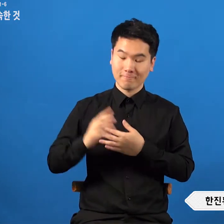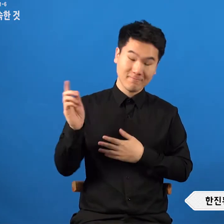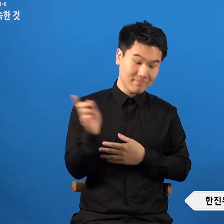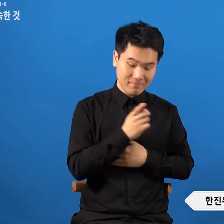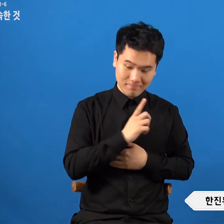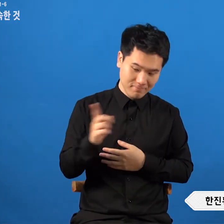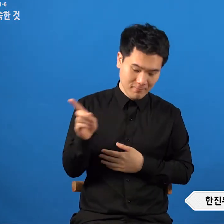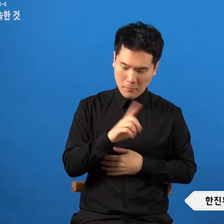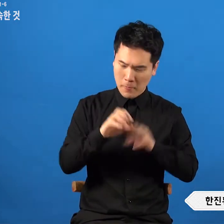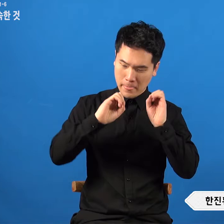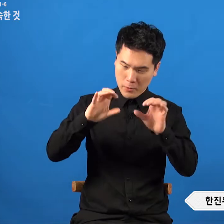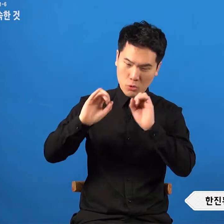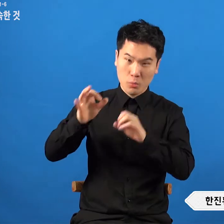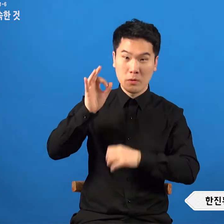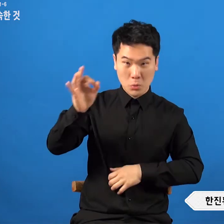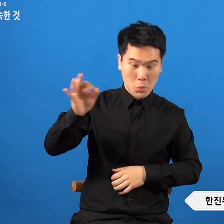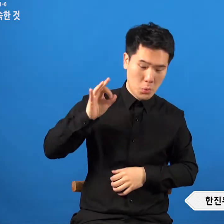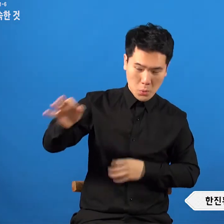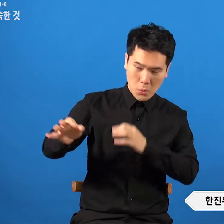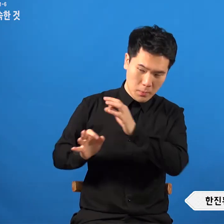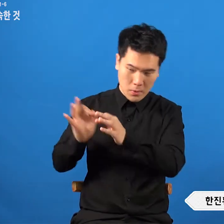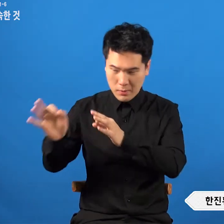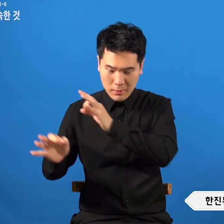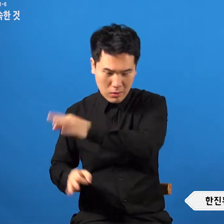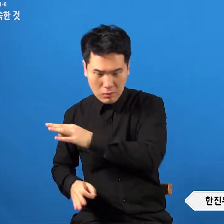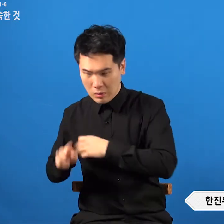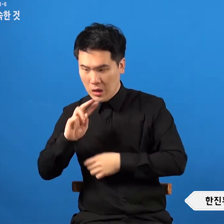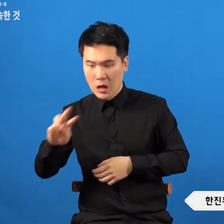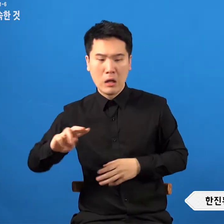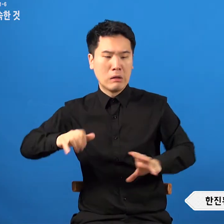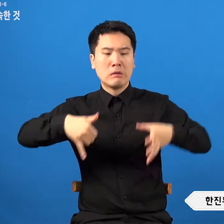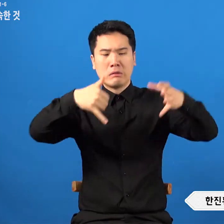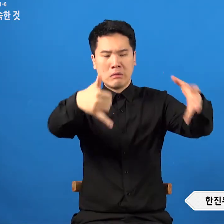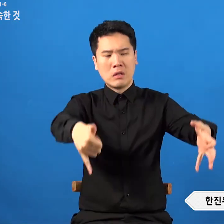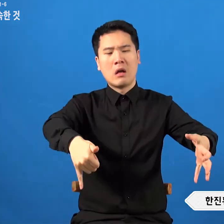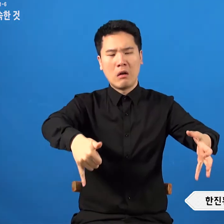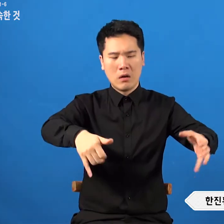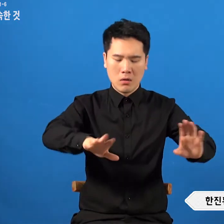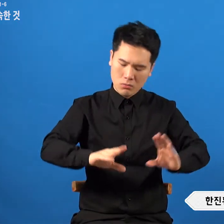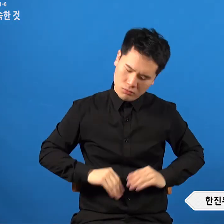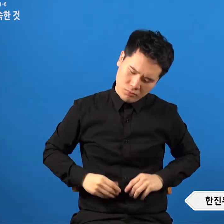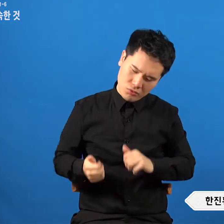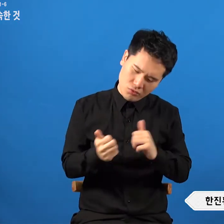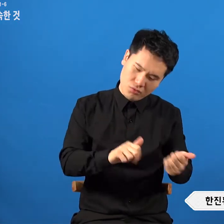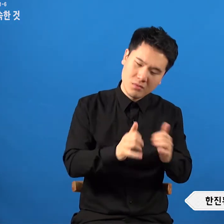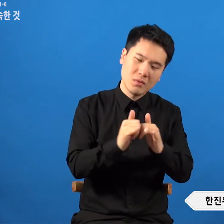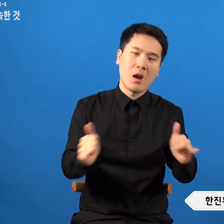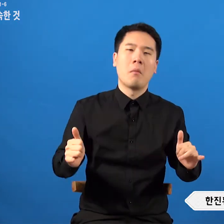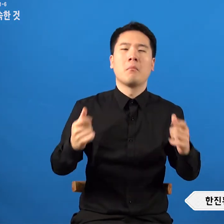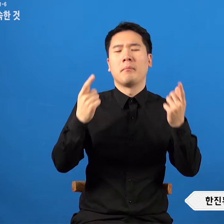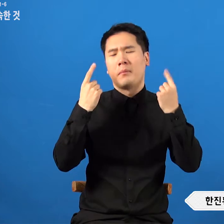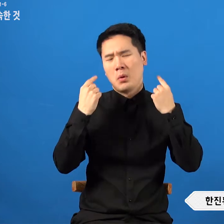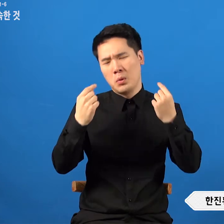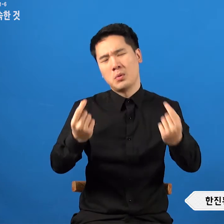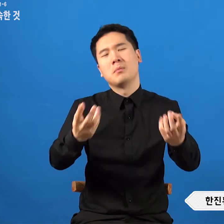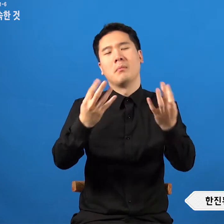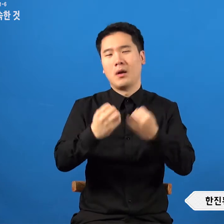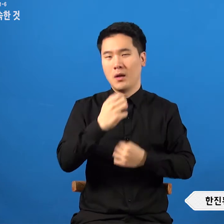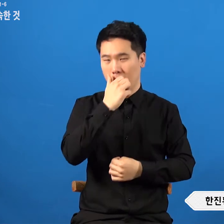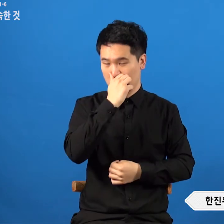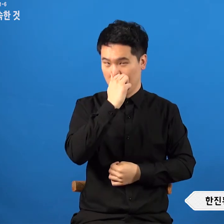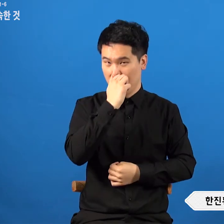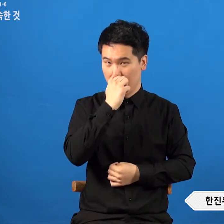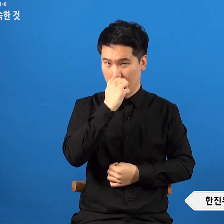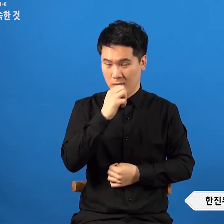내가 아무리 선교비 보내봐야 세상에는 굶고 있는 아이들은 여전히 부지기수로 많습니다. 저녁에